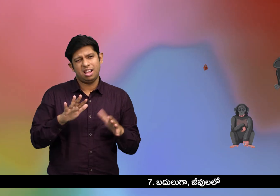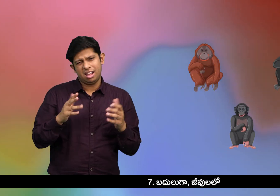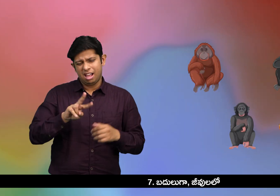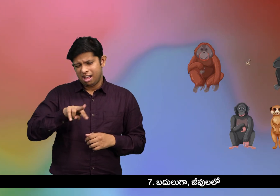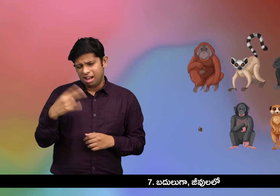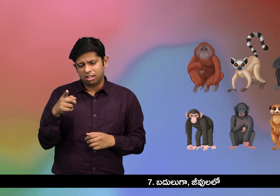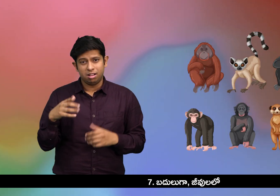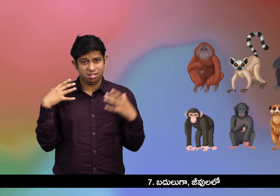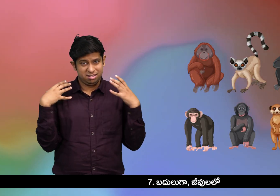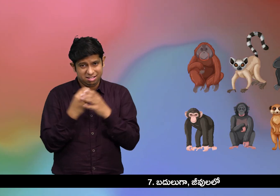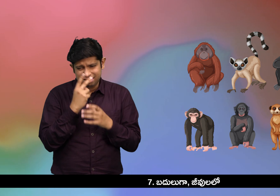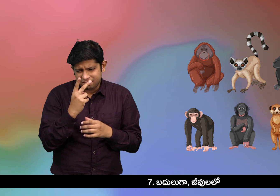బదులుగా జీవులలో